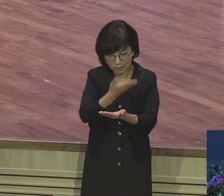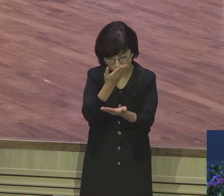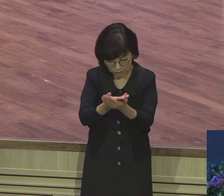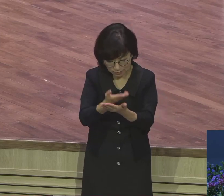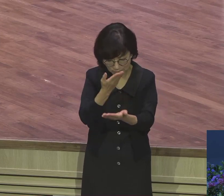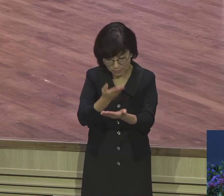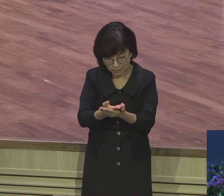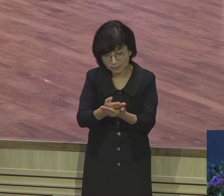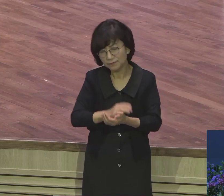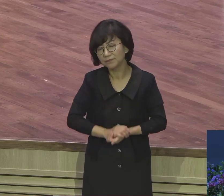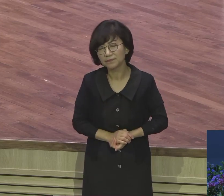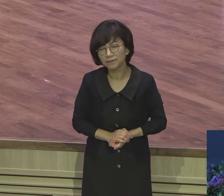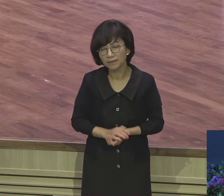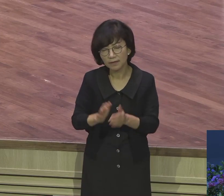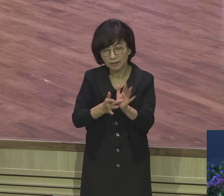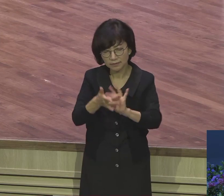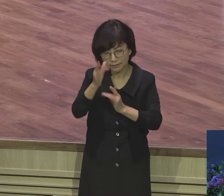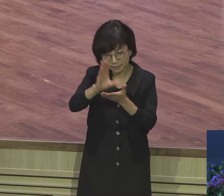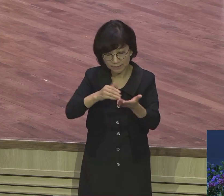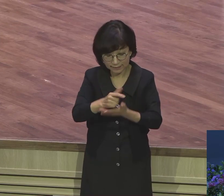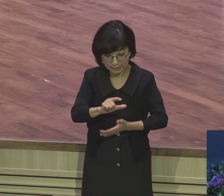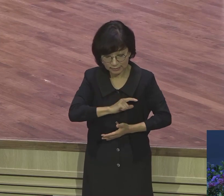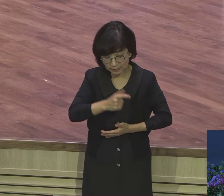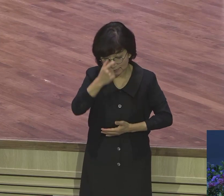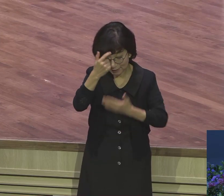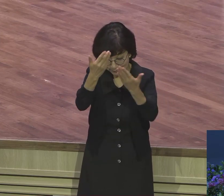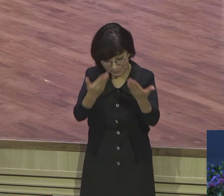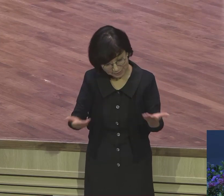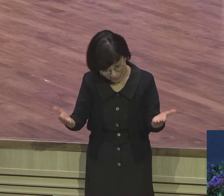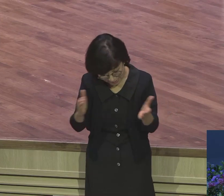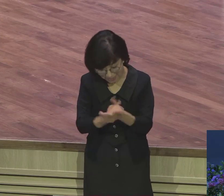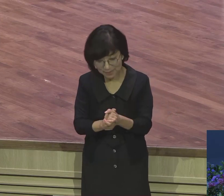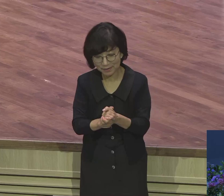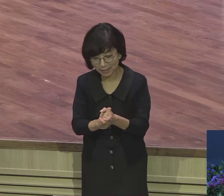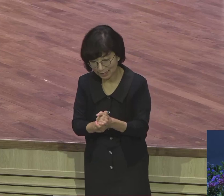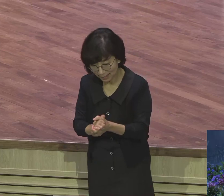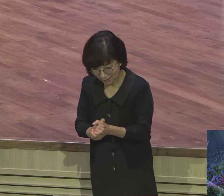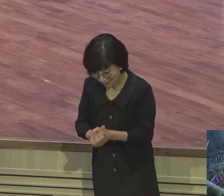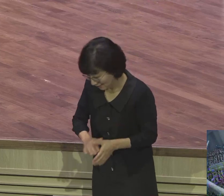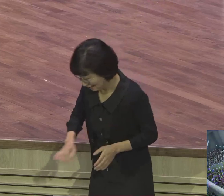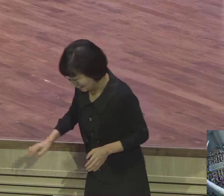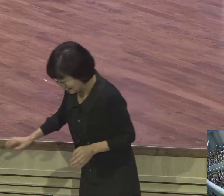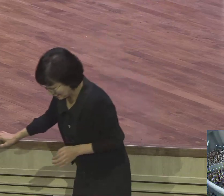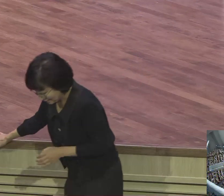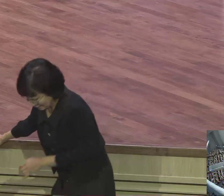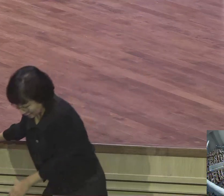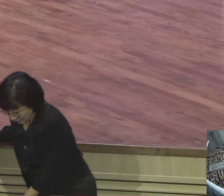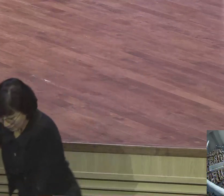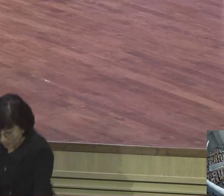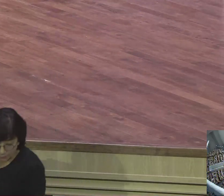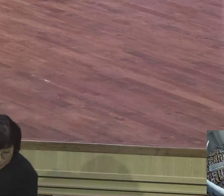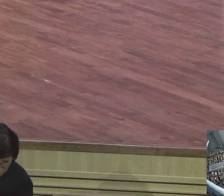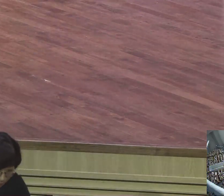되기도 와주옵사사 주옵사사 예수의 성 받들어 기도합니다 아멘 아멘 아멘